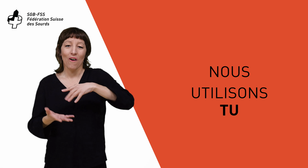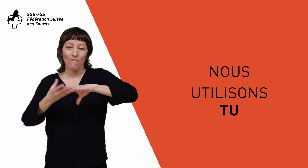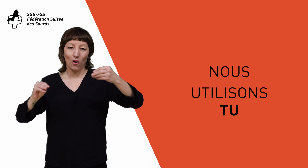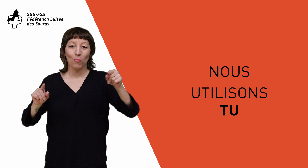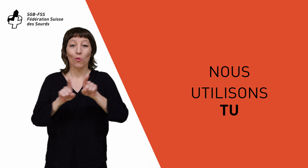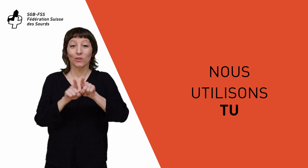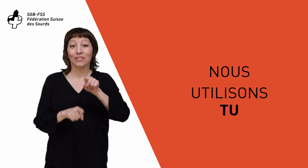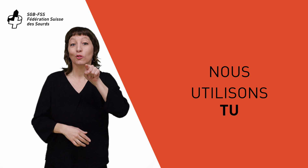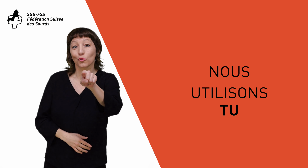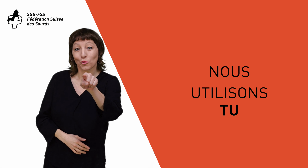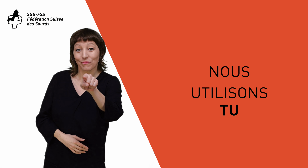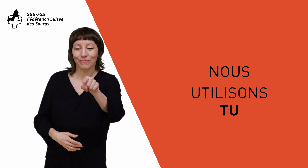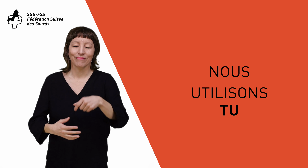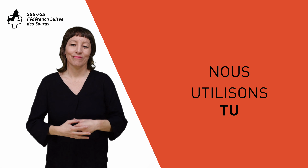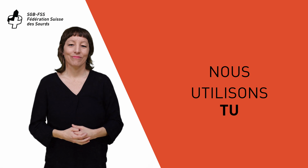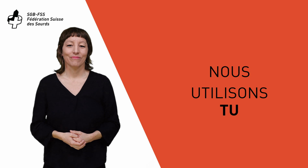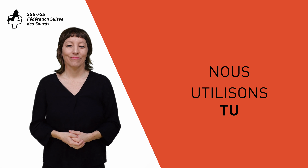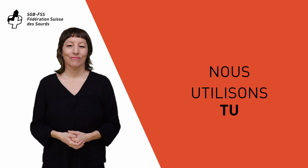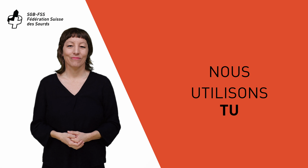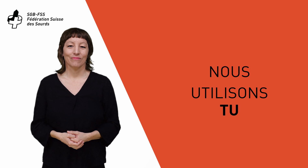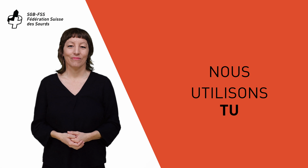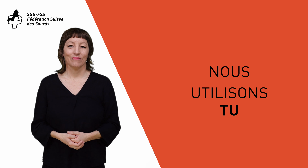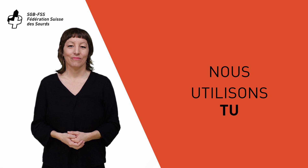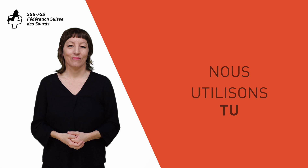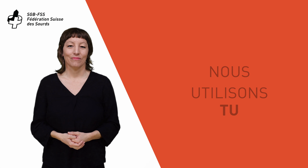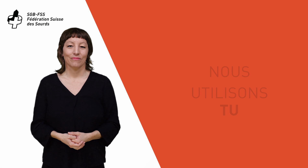pourquoi nous utilisons également la forme « tu » dans ce cours.